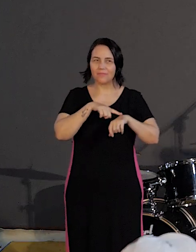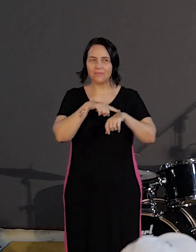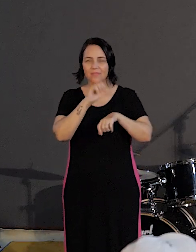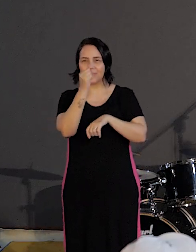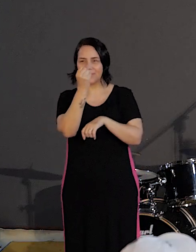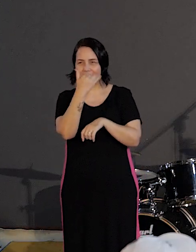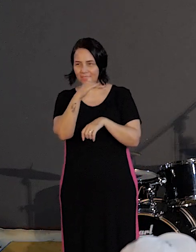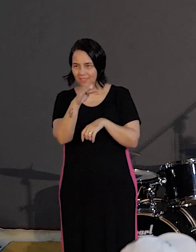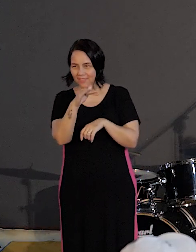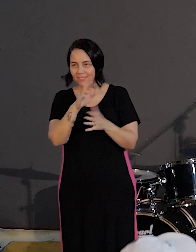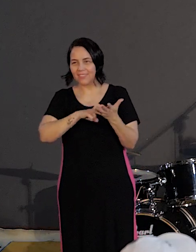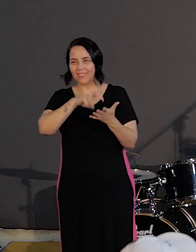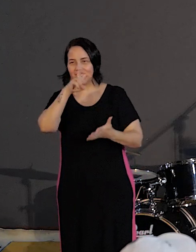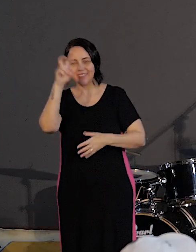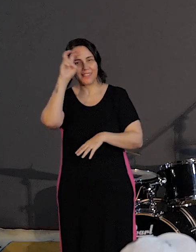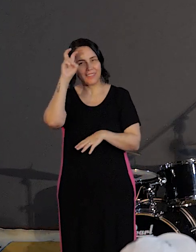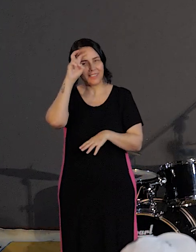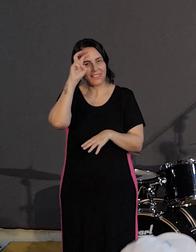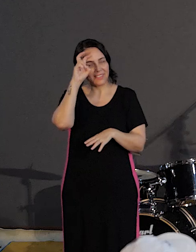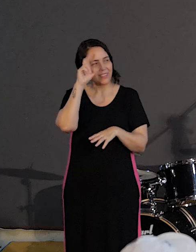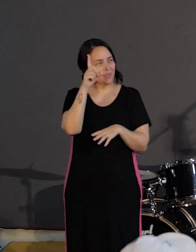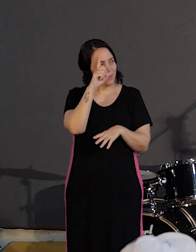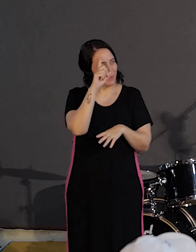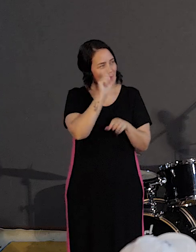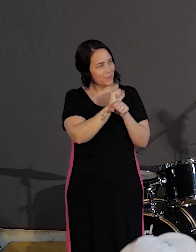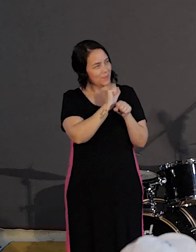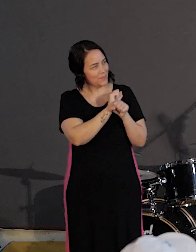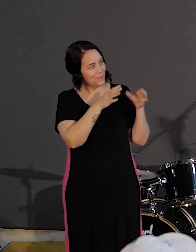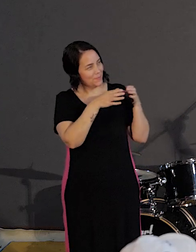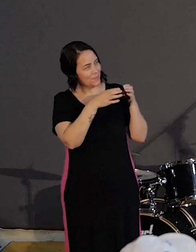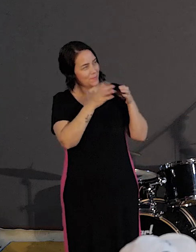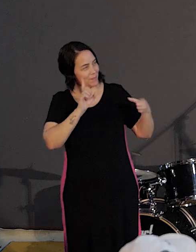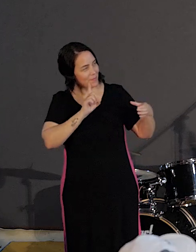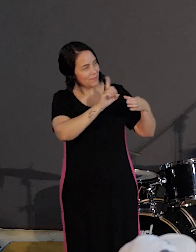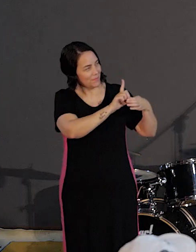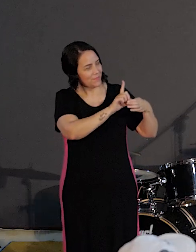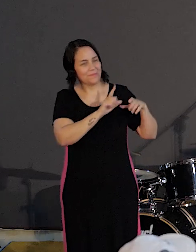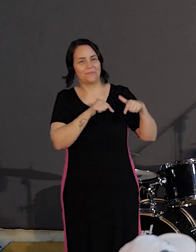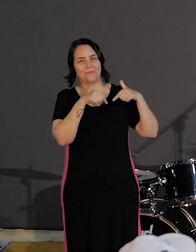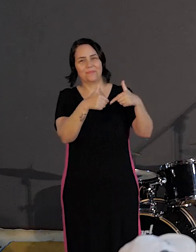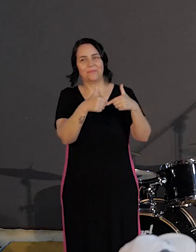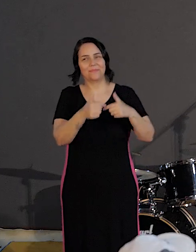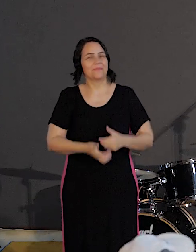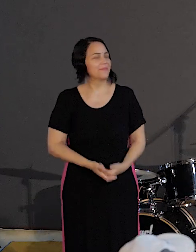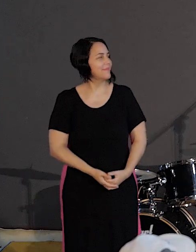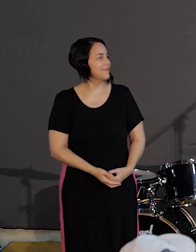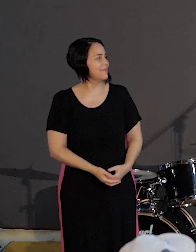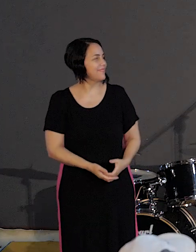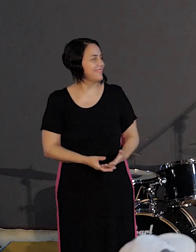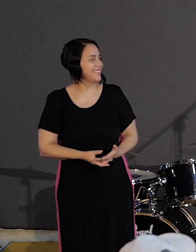da manhã, os caras estão aqui já na quinta-feira, todo dia me esperando. Então, não é brincadeira, não.